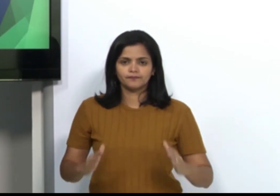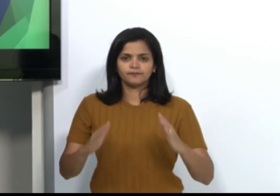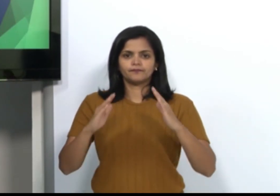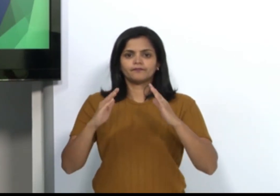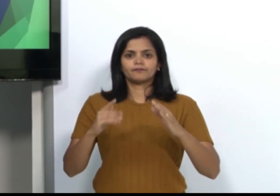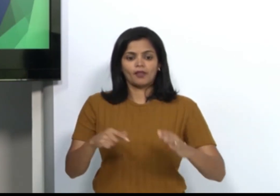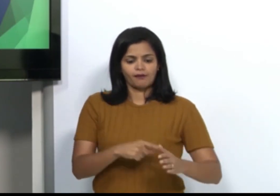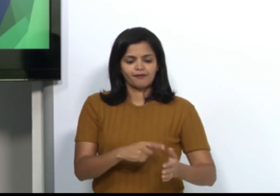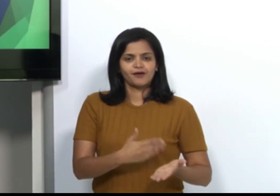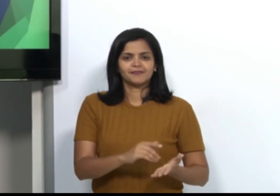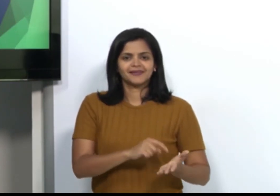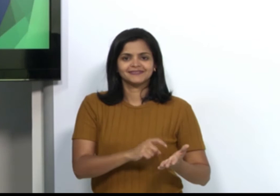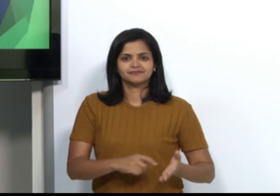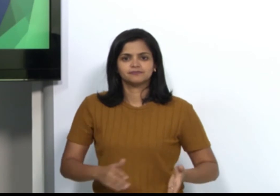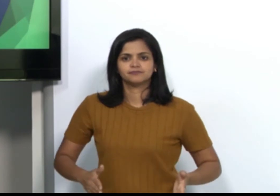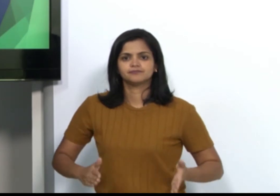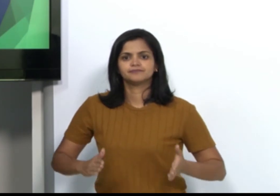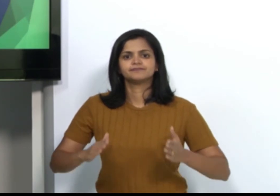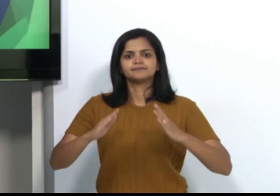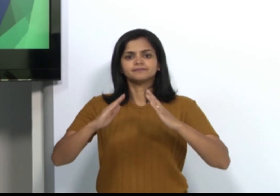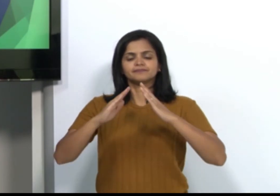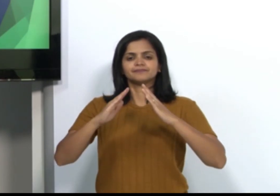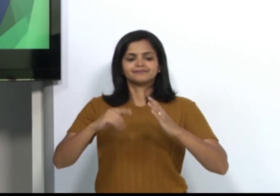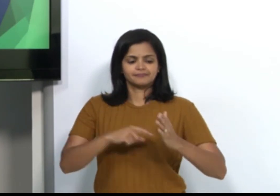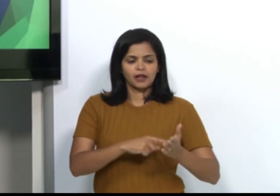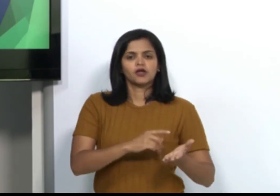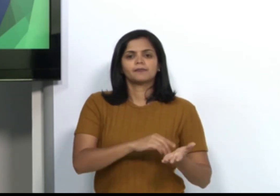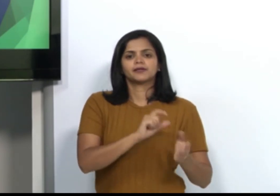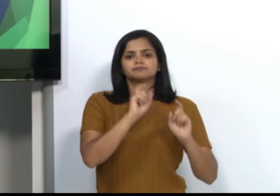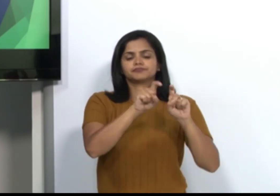Então eu devo me atentar ao início do sinal